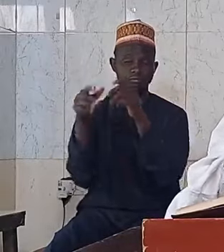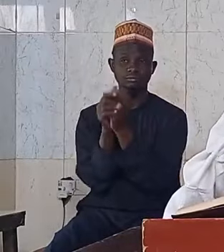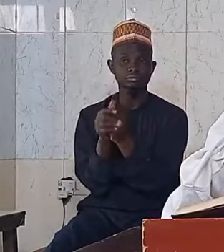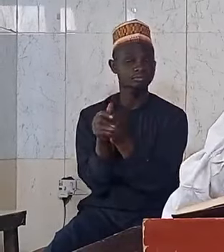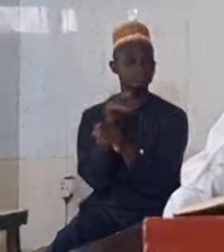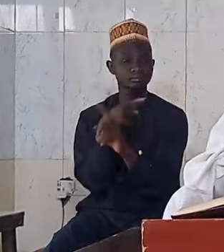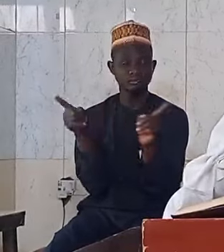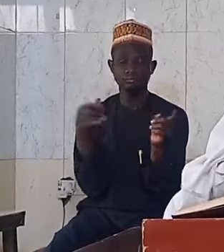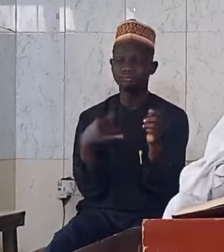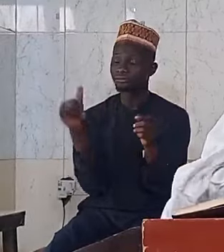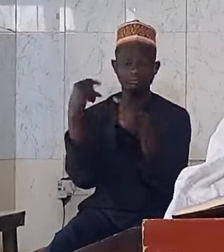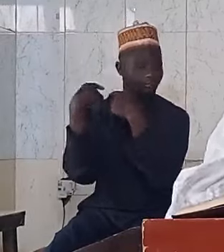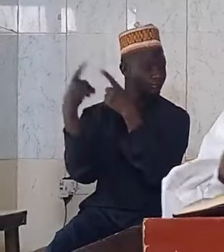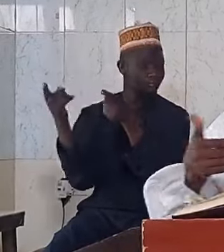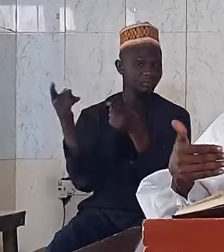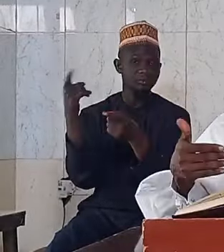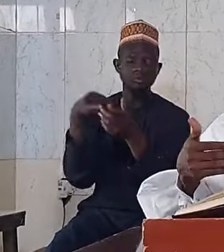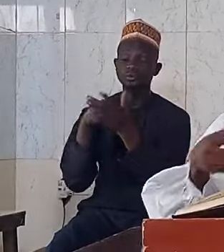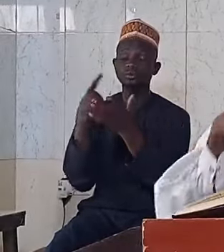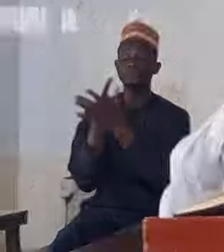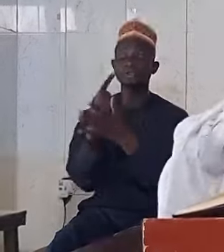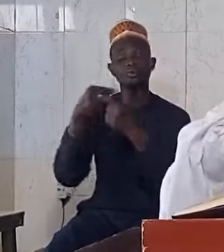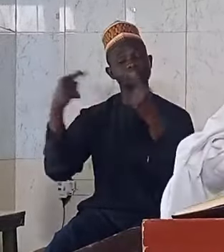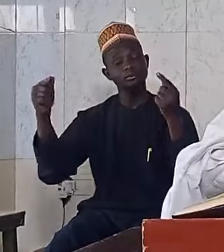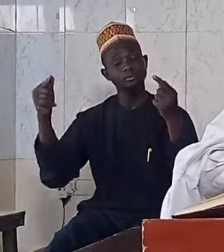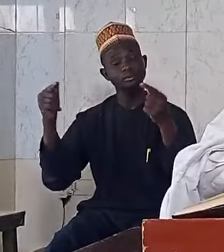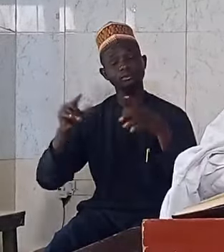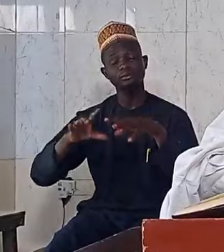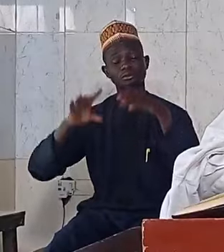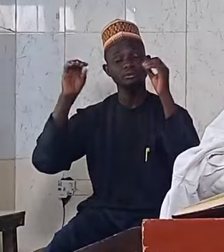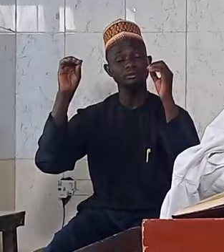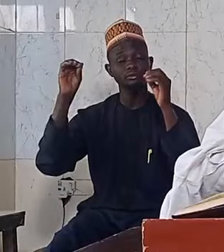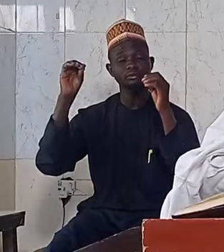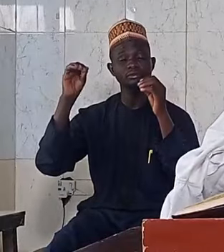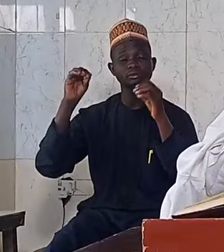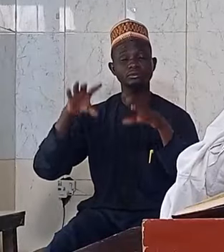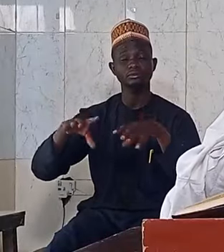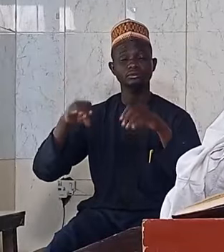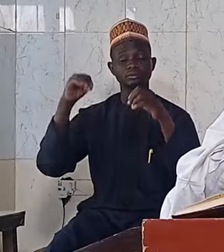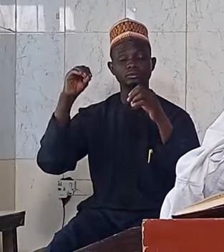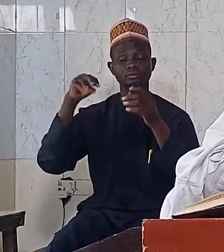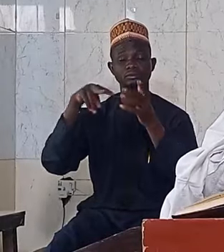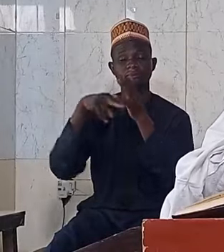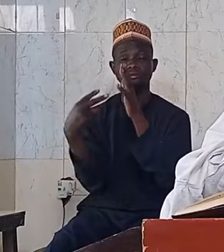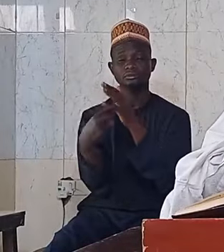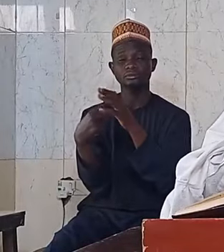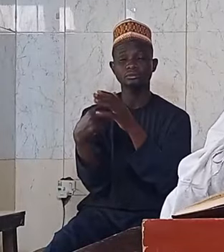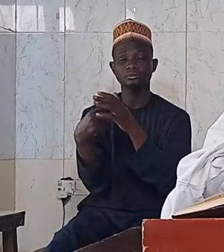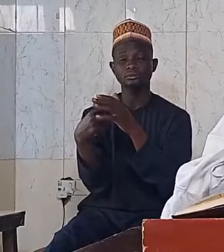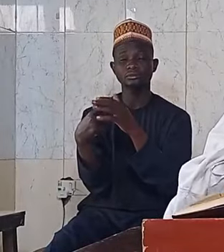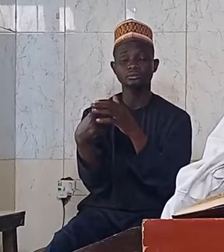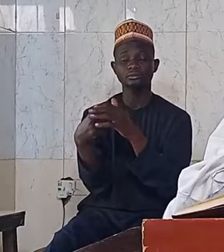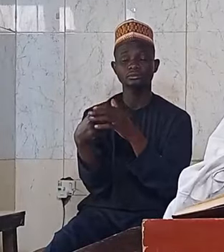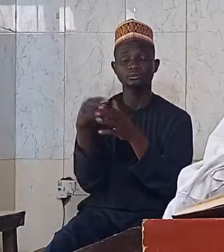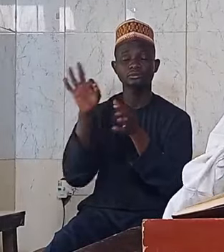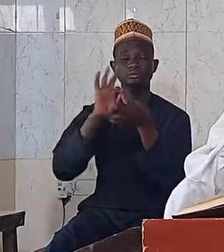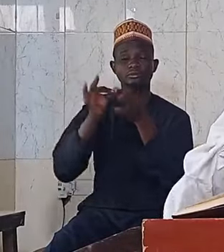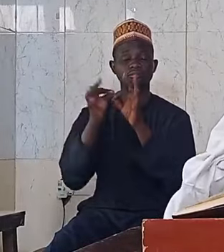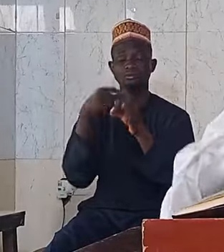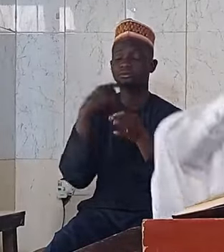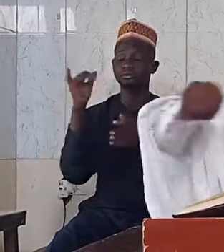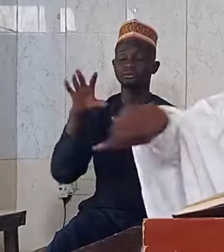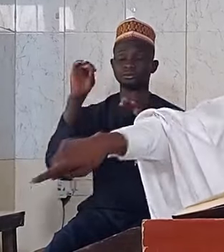أما تند جيني أقرب تو سيت لو كي تبانغلن يا سنانسا إيرابي سيت